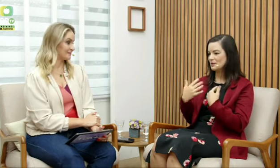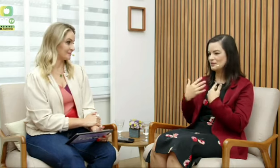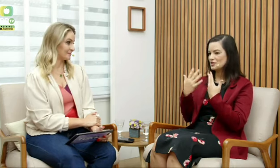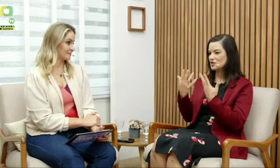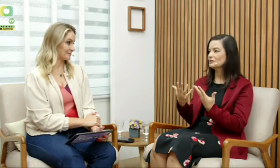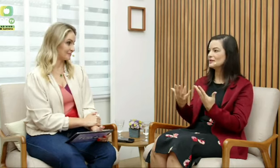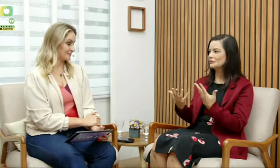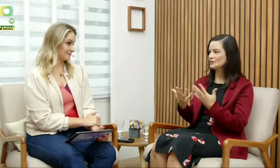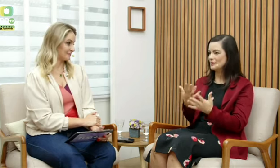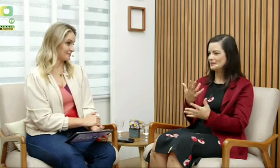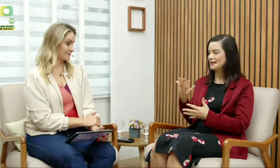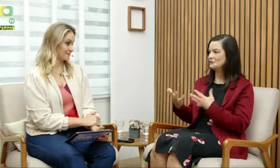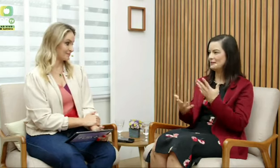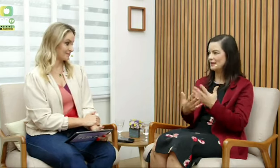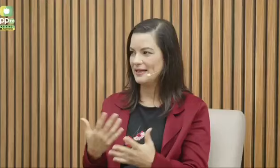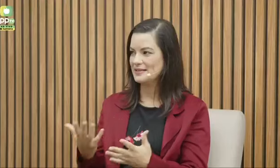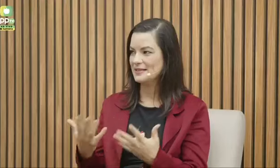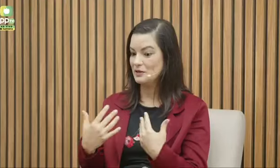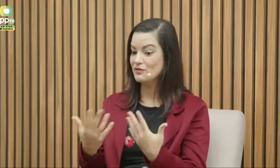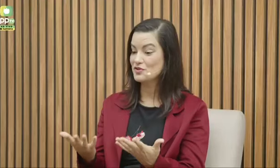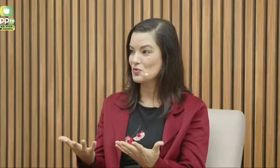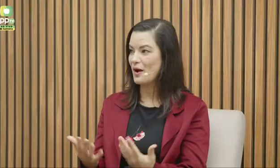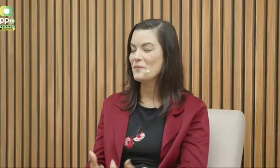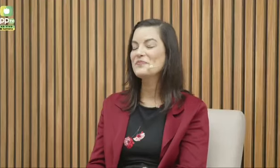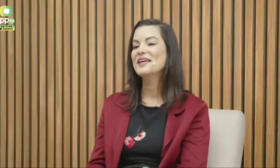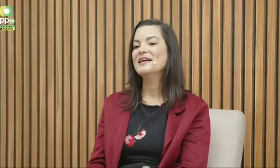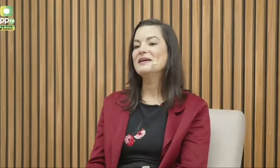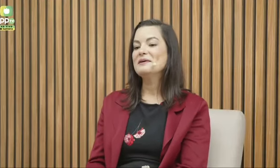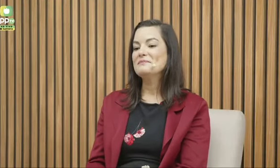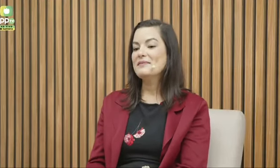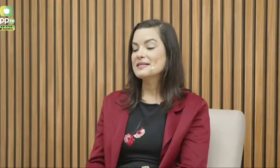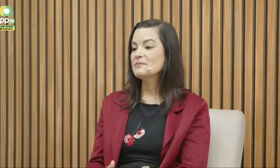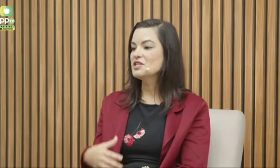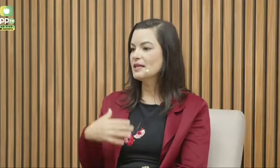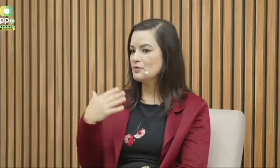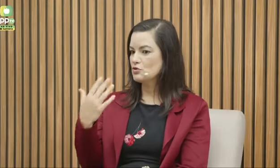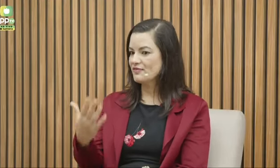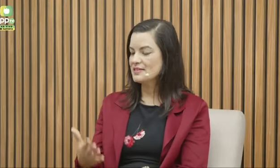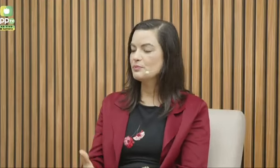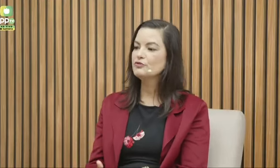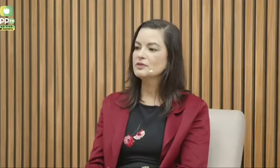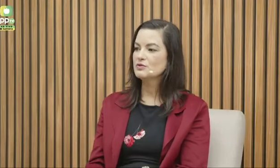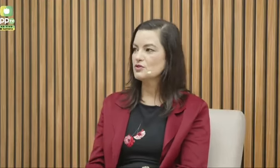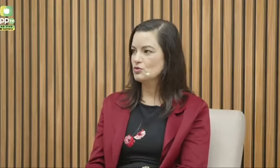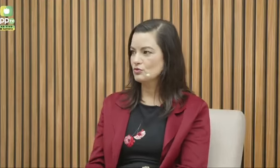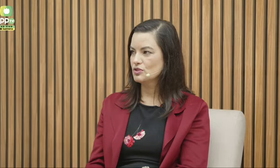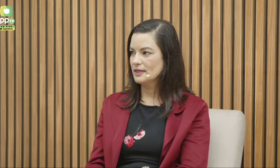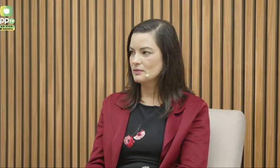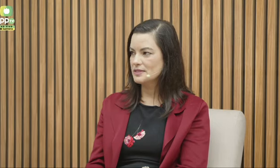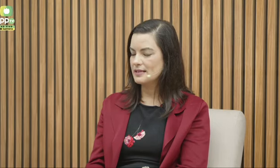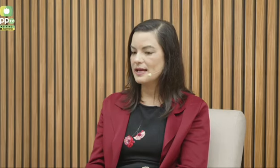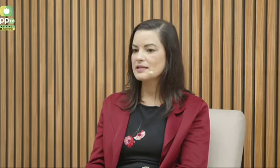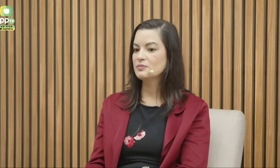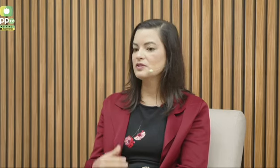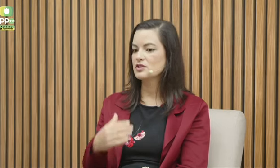cérebro da gente não está muito adaptado para essa língua visual. Mas à medida que a pessoa vai se aprofundando nos estudos da língua de sinais, por isso a